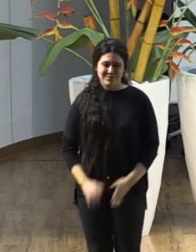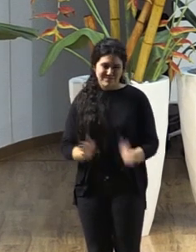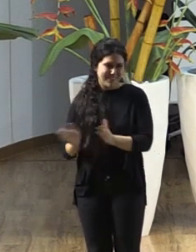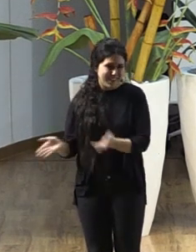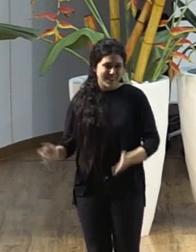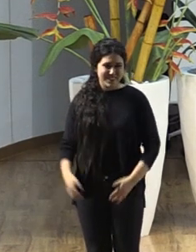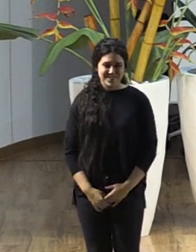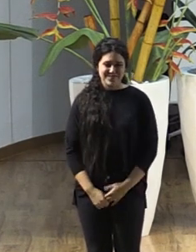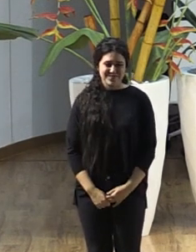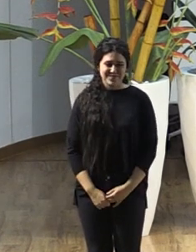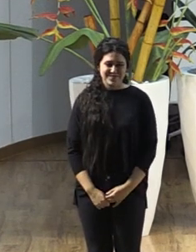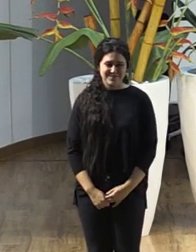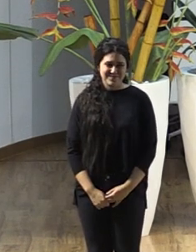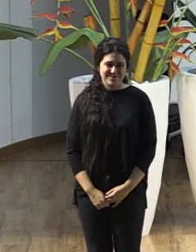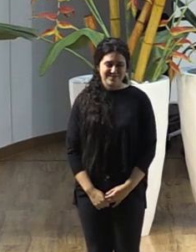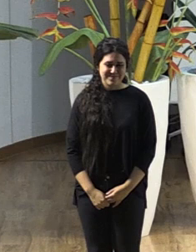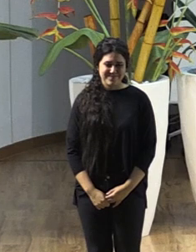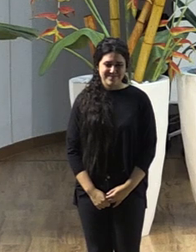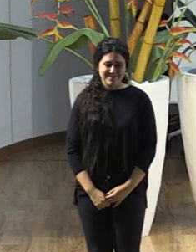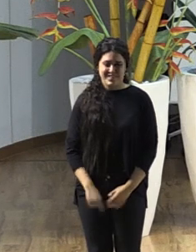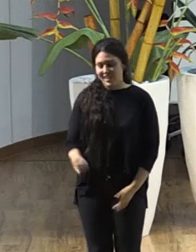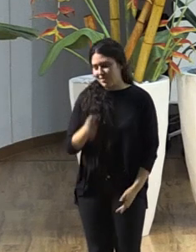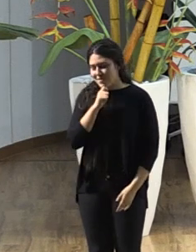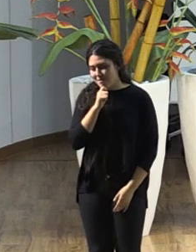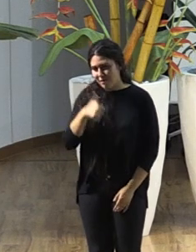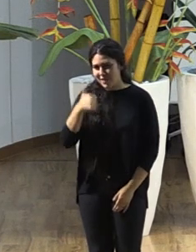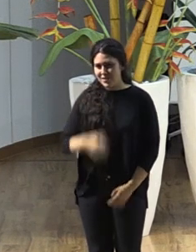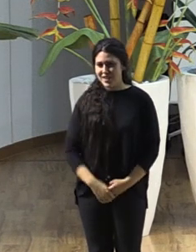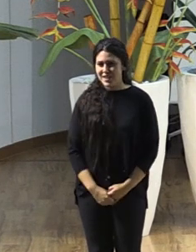y aquí es más complicado.